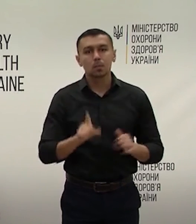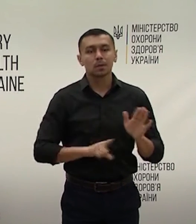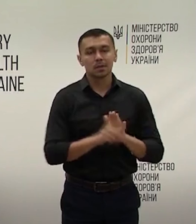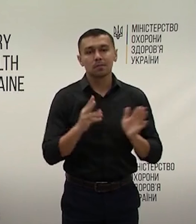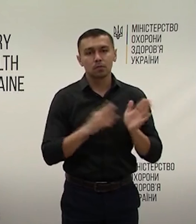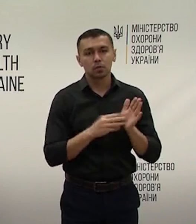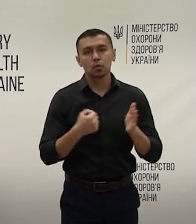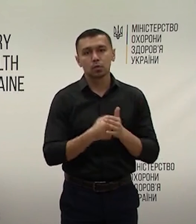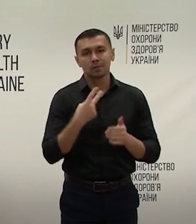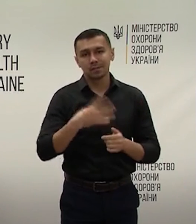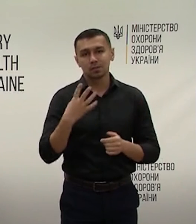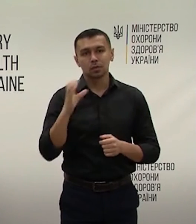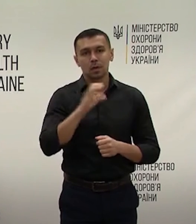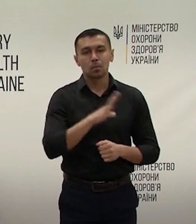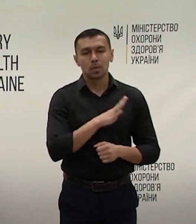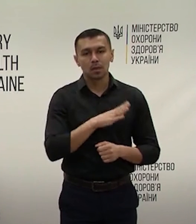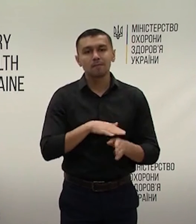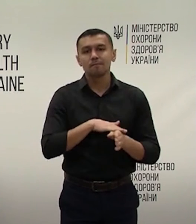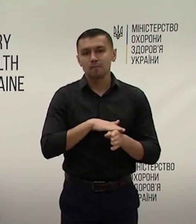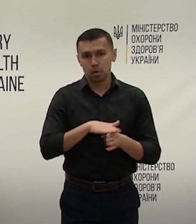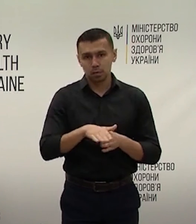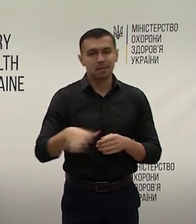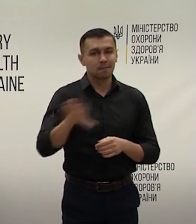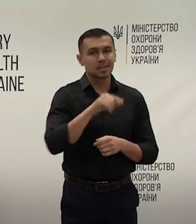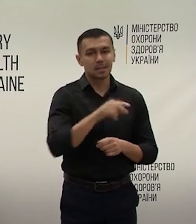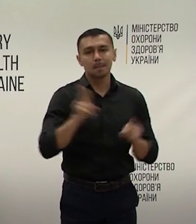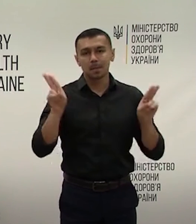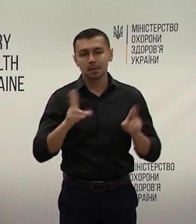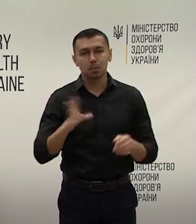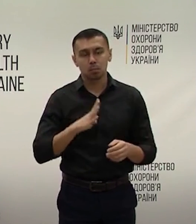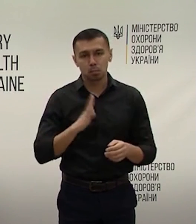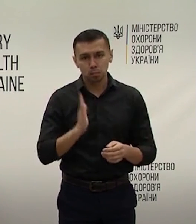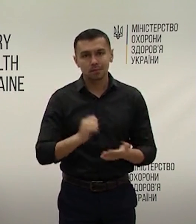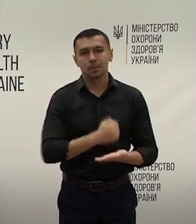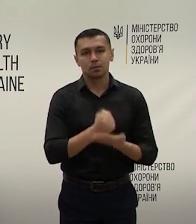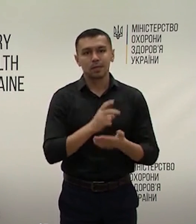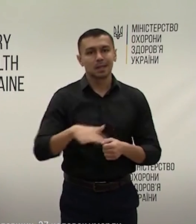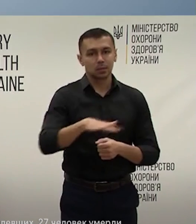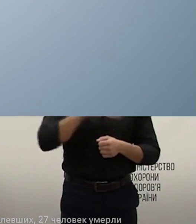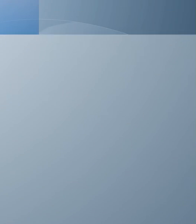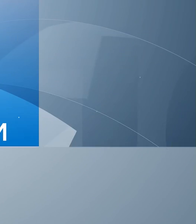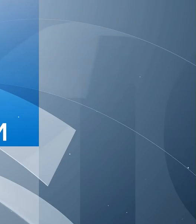8 по 24 січня були виконані всі ті правила, які будуть встановлені на території України.